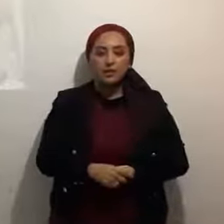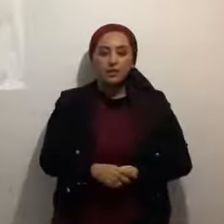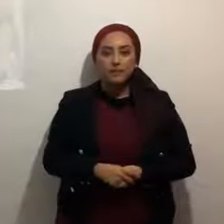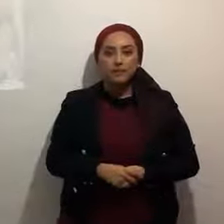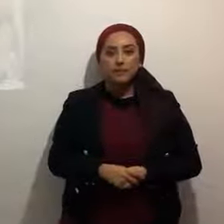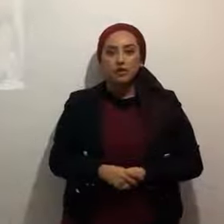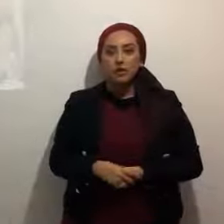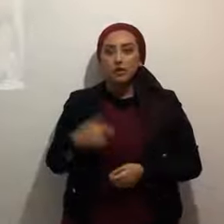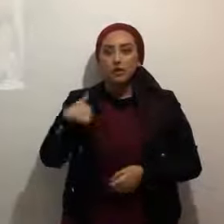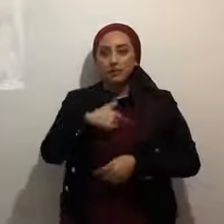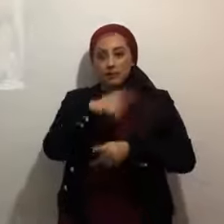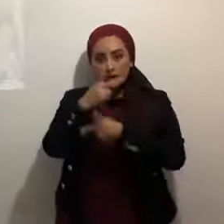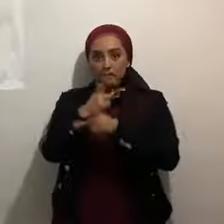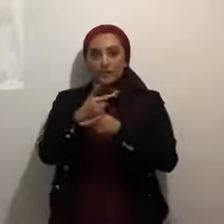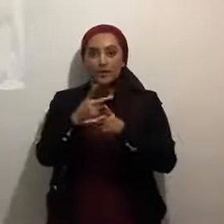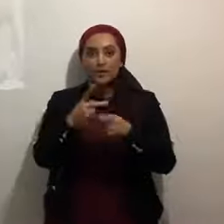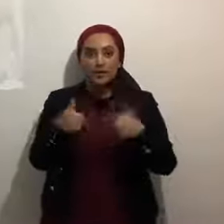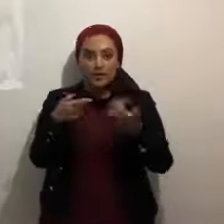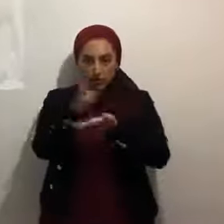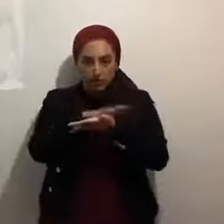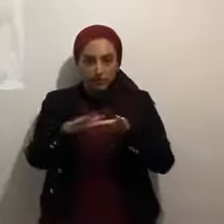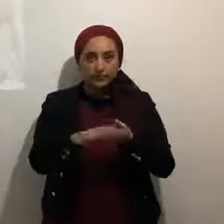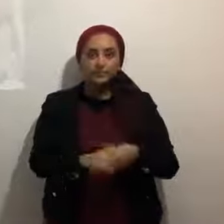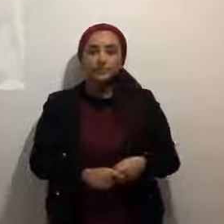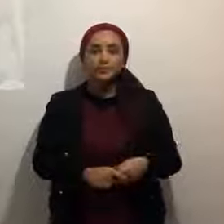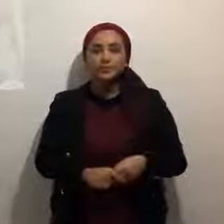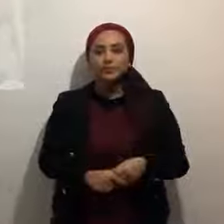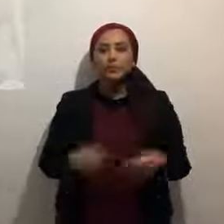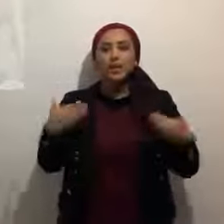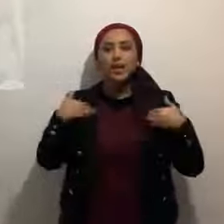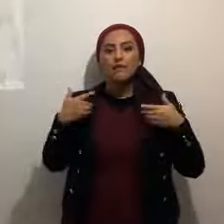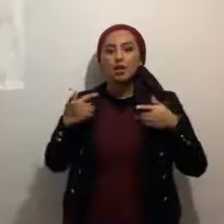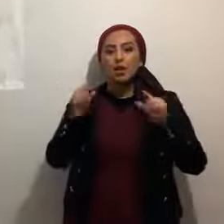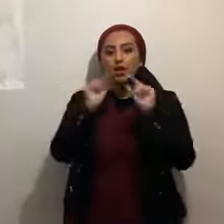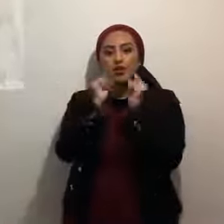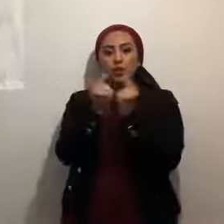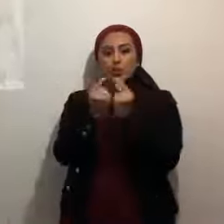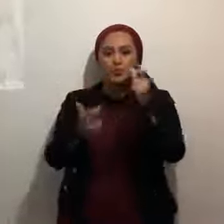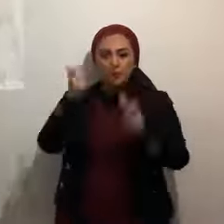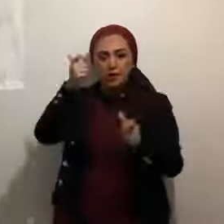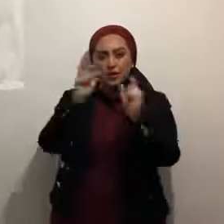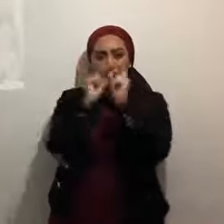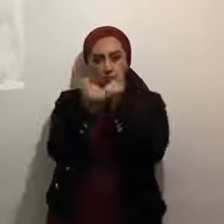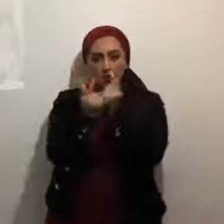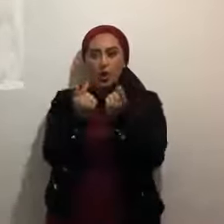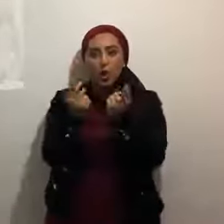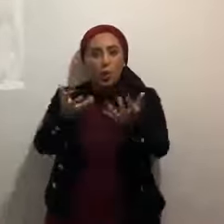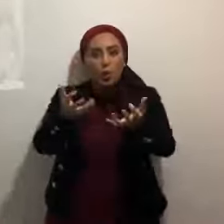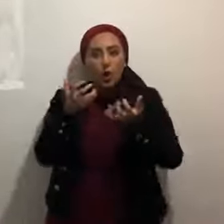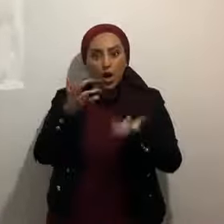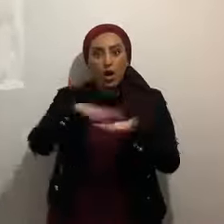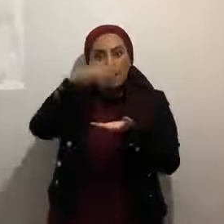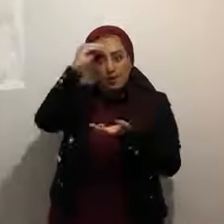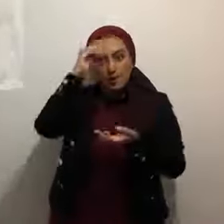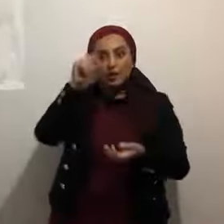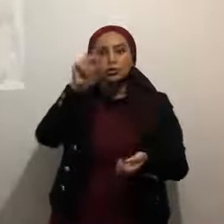que guardamos la santidad. Entonces hay un grupo muy grande que quiere Torah. Y con